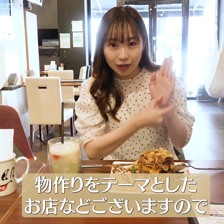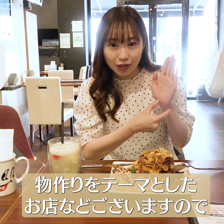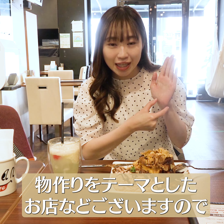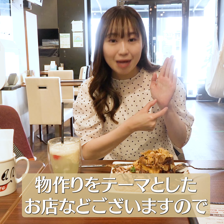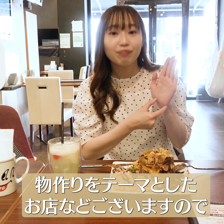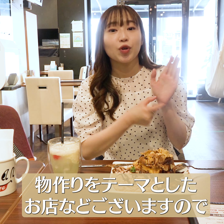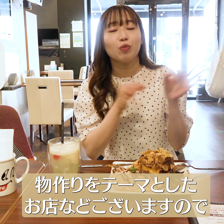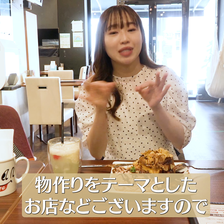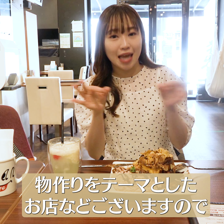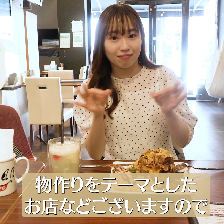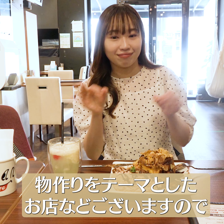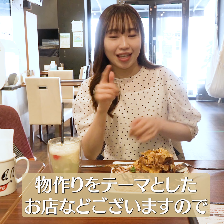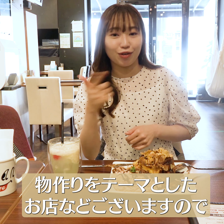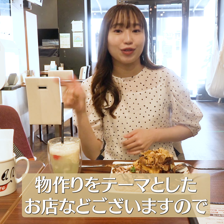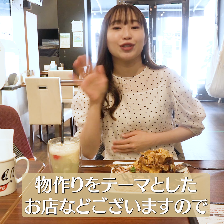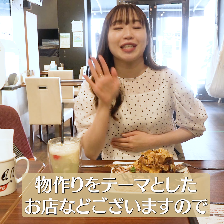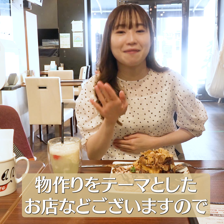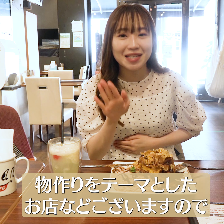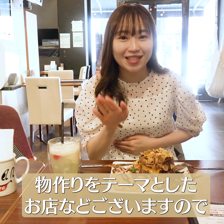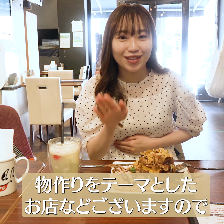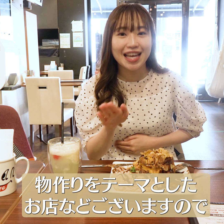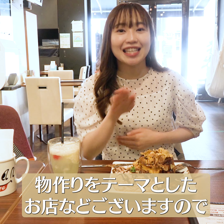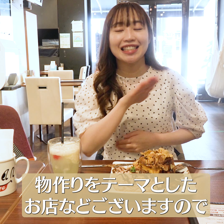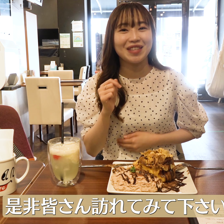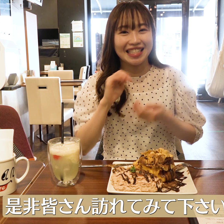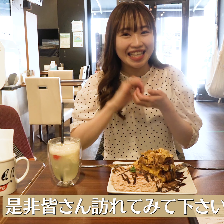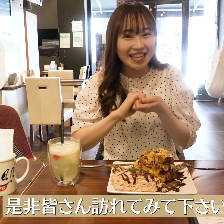したお店などございますので、ぜ